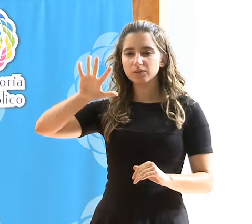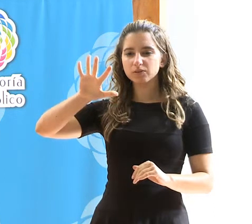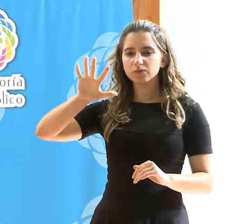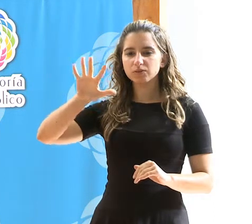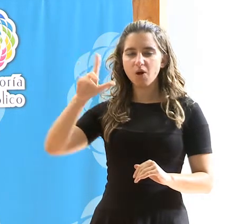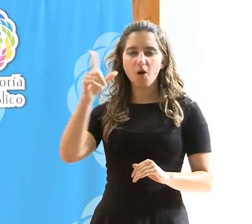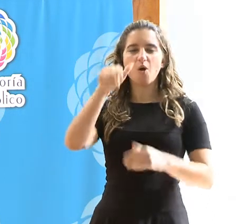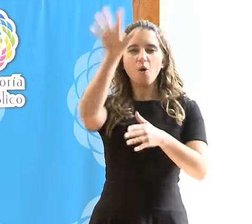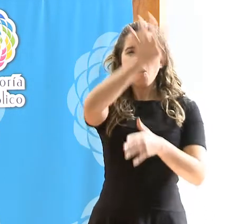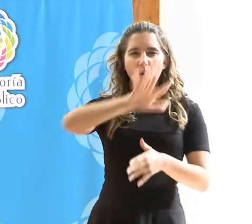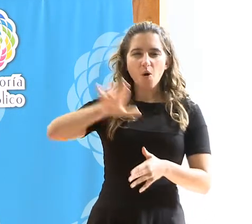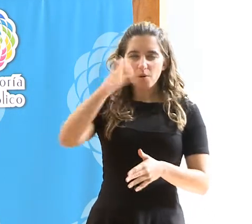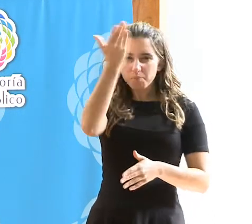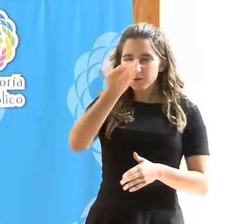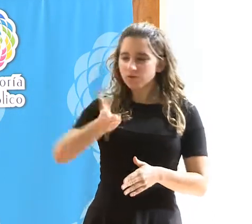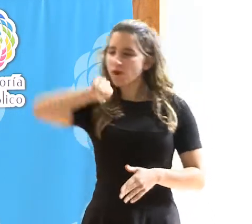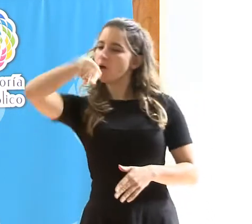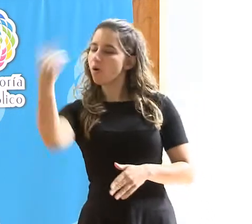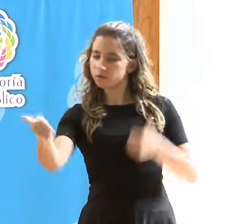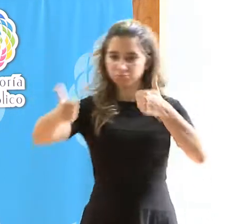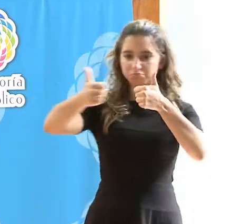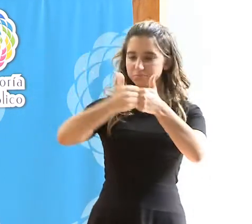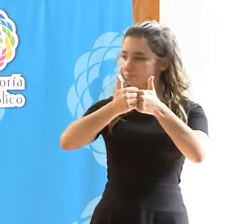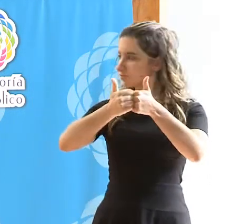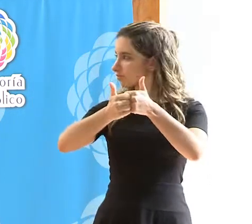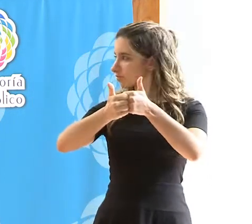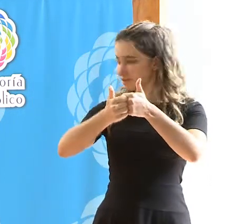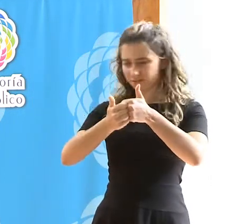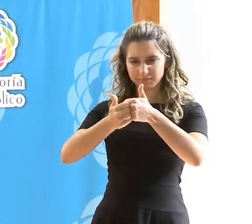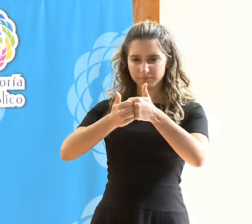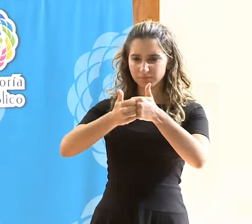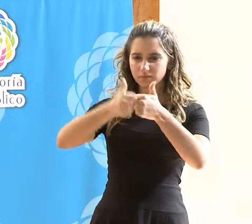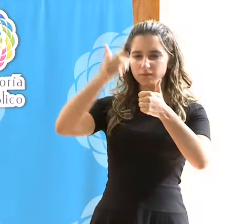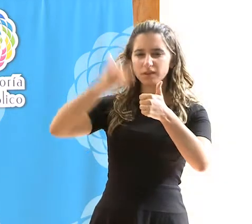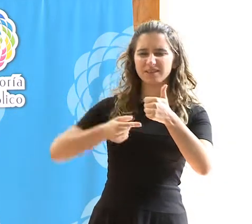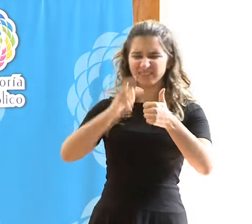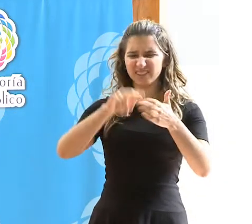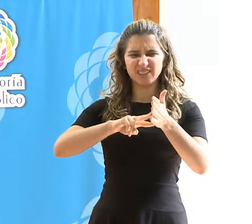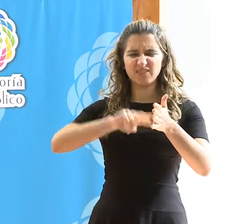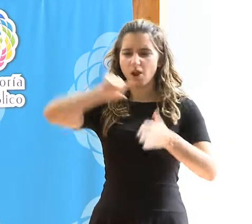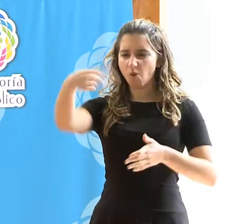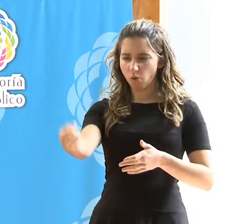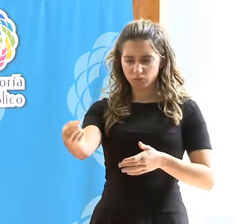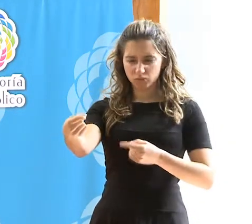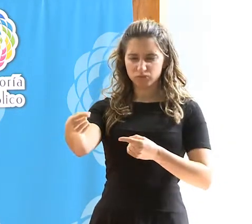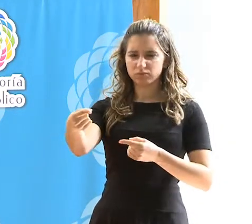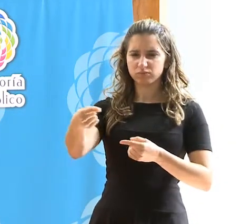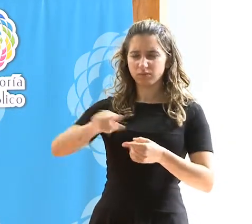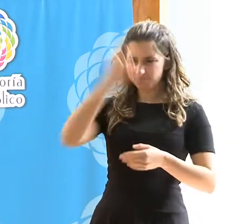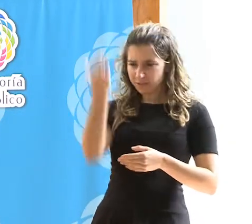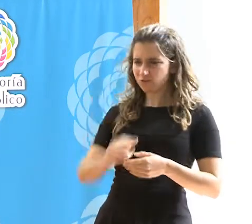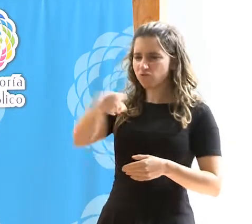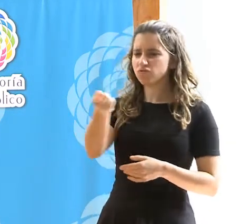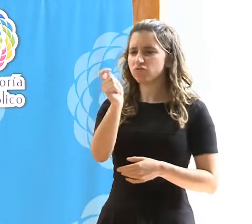tema. ¿Quién es ese otro? Ese otro que no soy yo, que me represento mediante las pautas